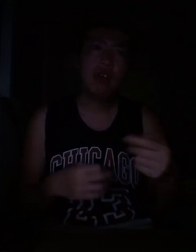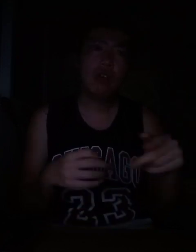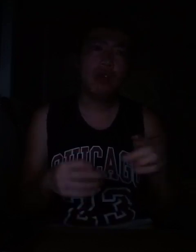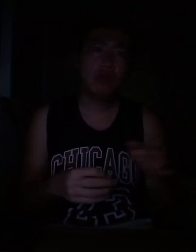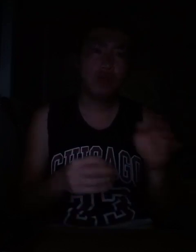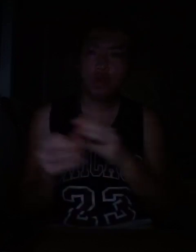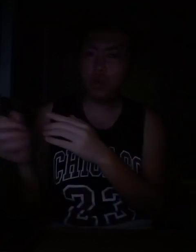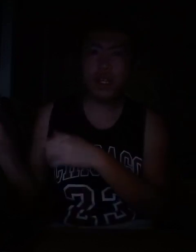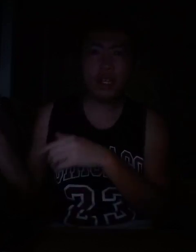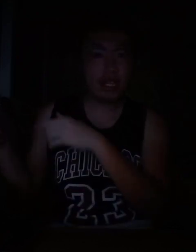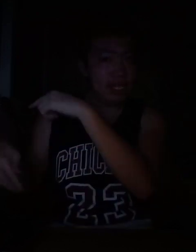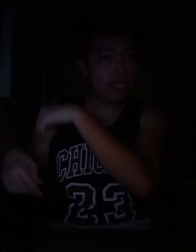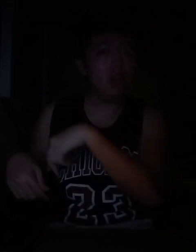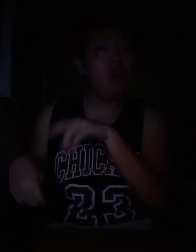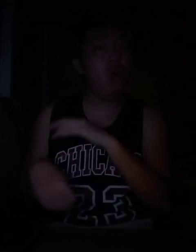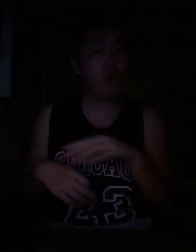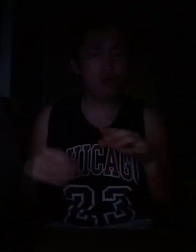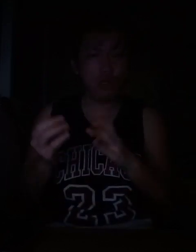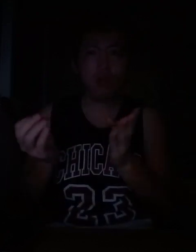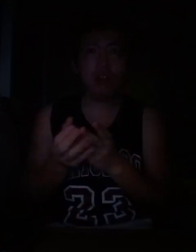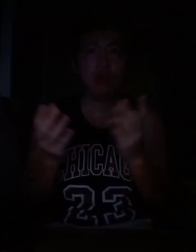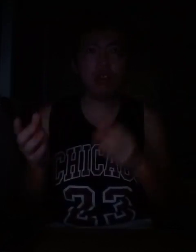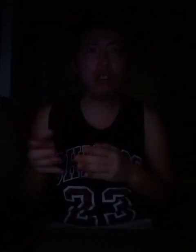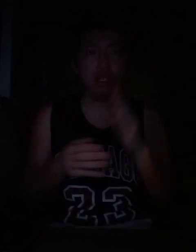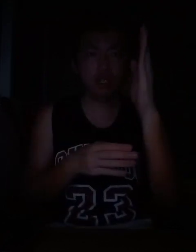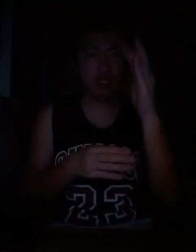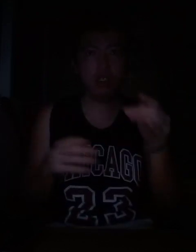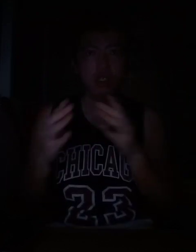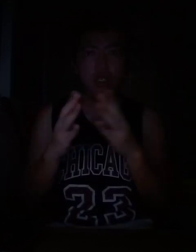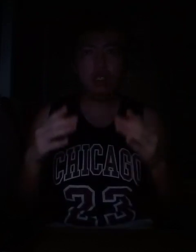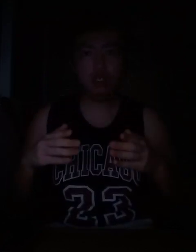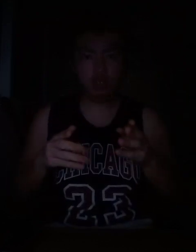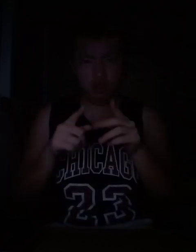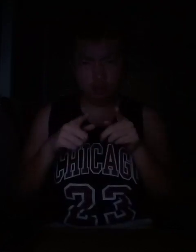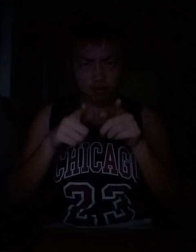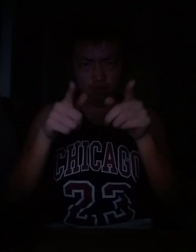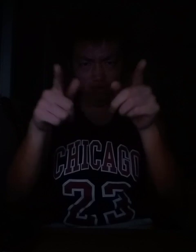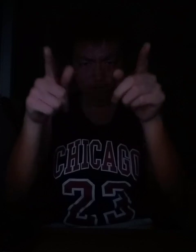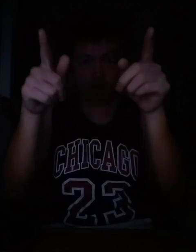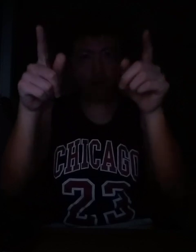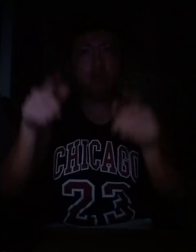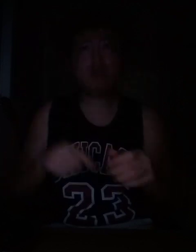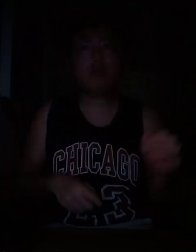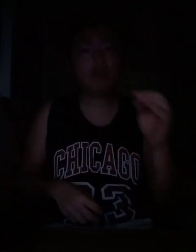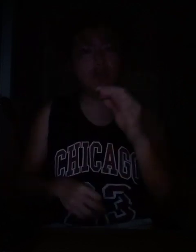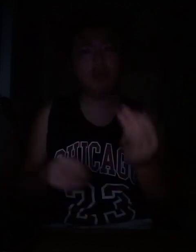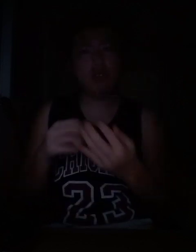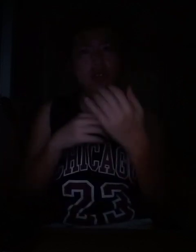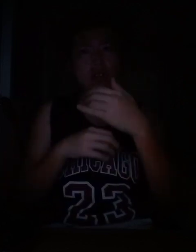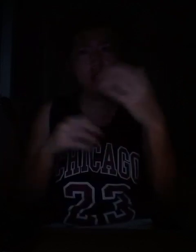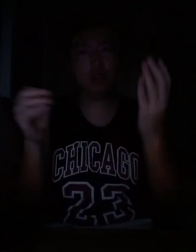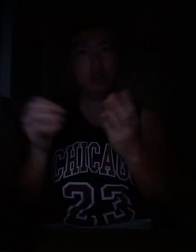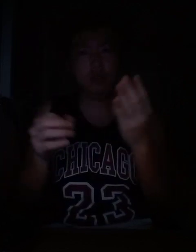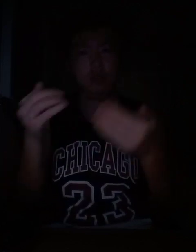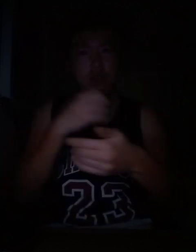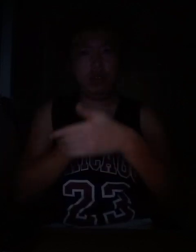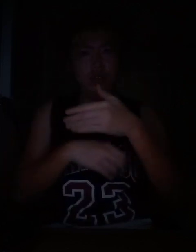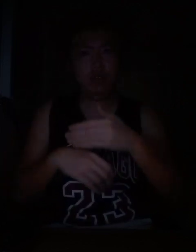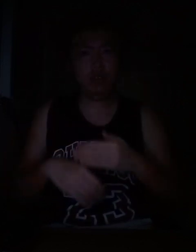동쪽 해상을 지나서 우리나라 남해안에 상륙한 뒤 내륙을 그대로 관통해서 금요일 새벽 무렵에는 수도권을 통과할 것으로 보입니다.